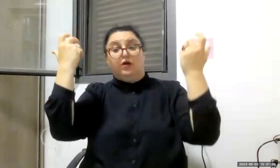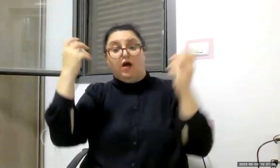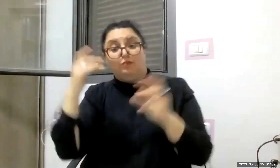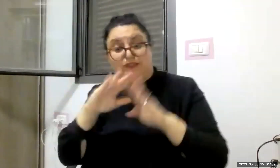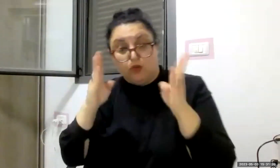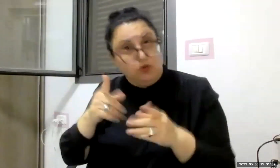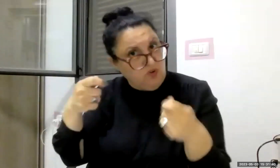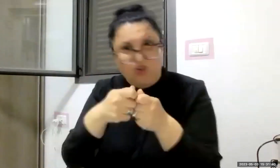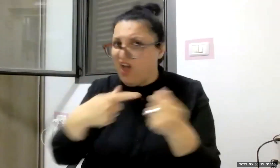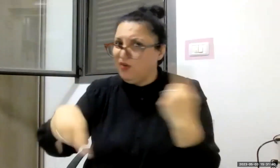פירוק